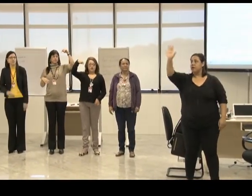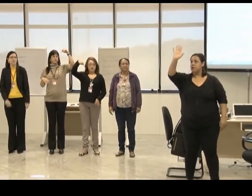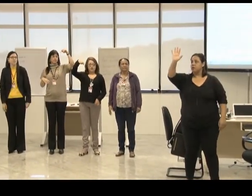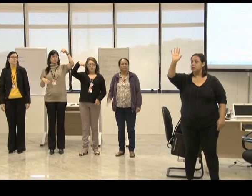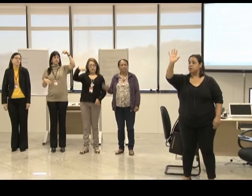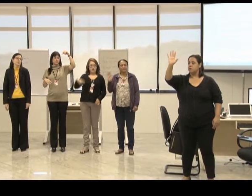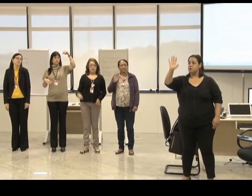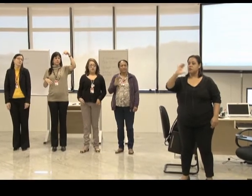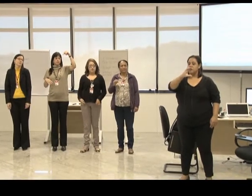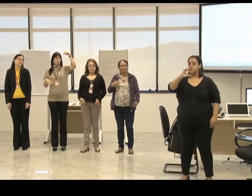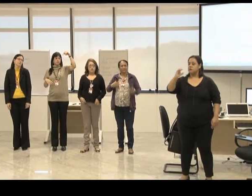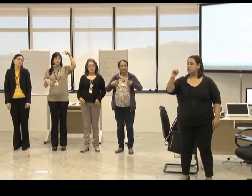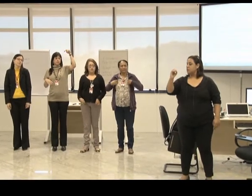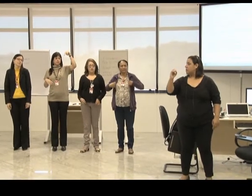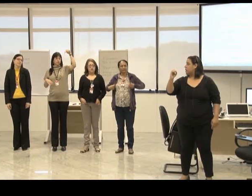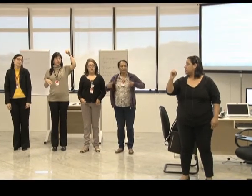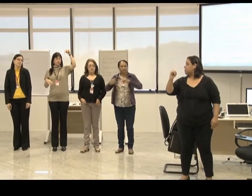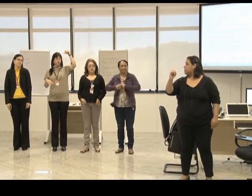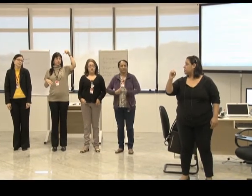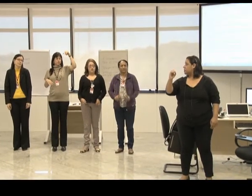Nordeste, Centro-Oeste,